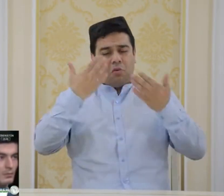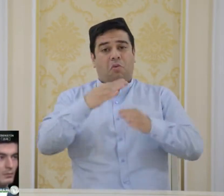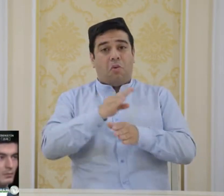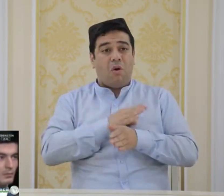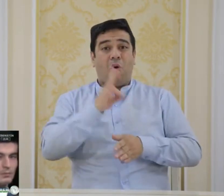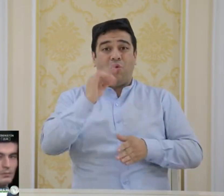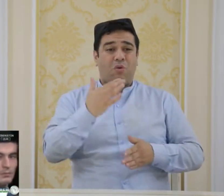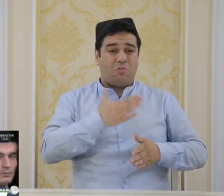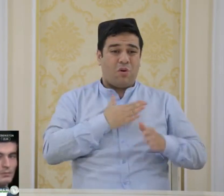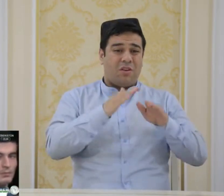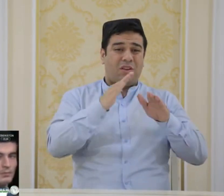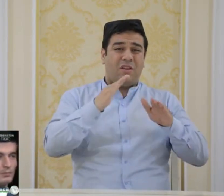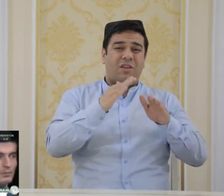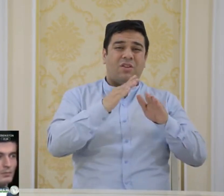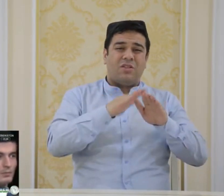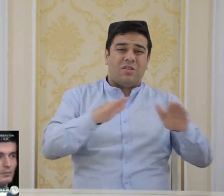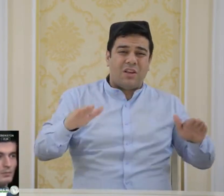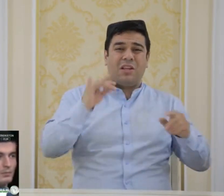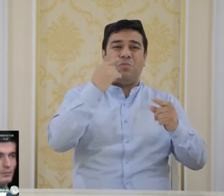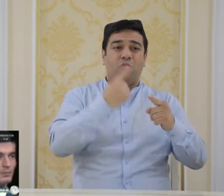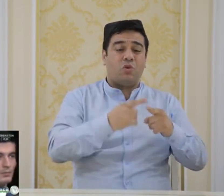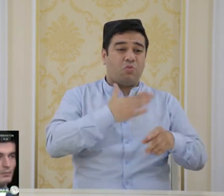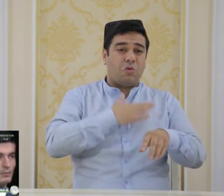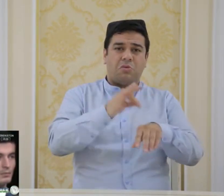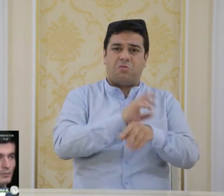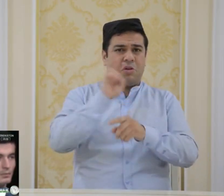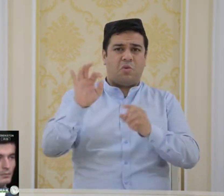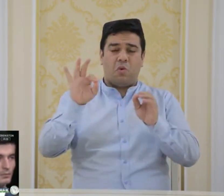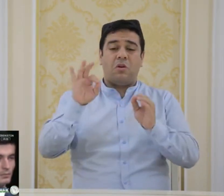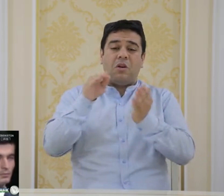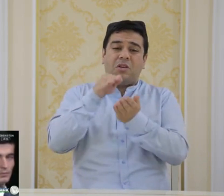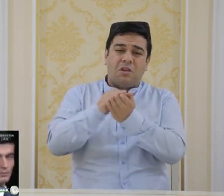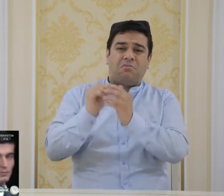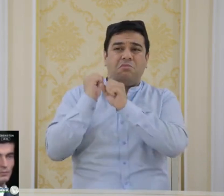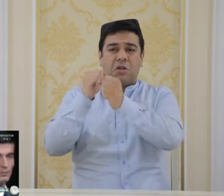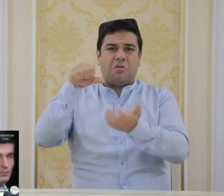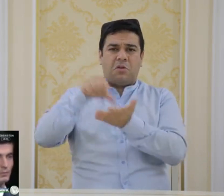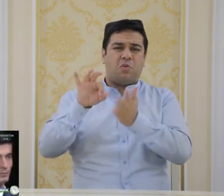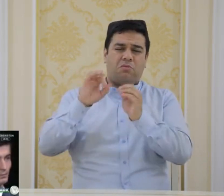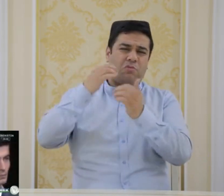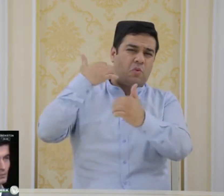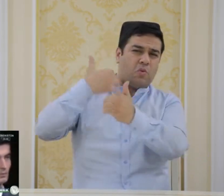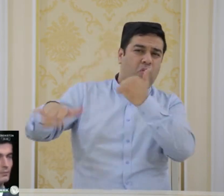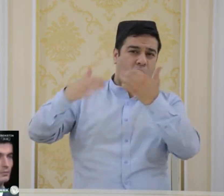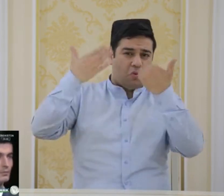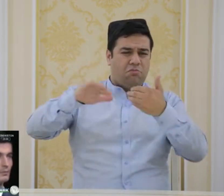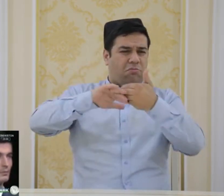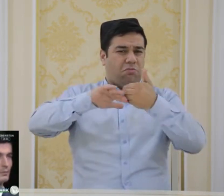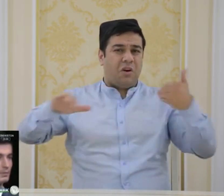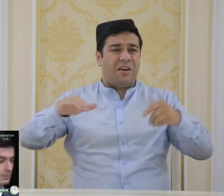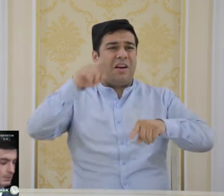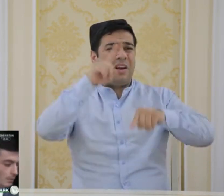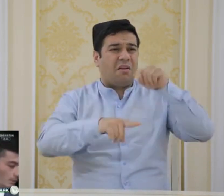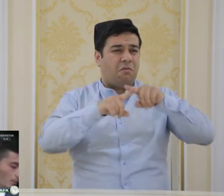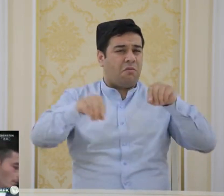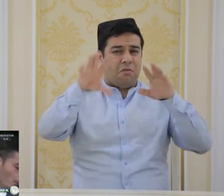keldimi xotiniga? Hech kim kelmadi. Mana u unga bobosining janozasiga qatnashmadi. Hech kim. Nabiralar. Qarindoshlari ham